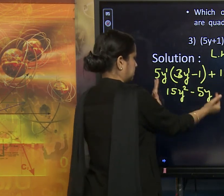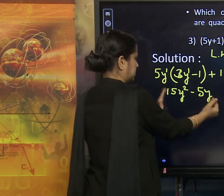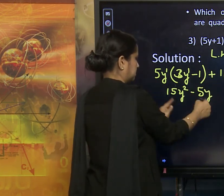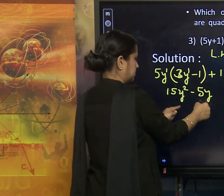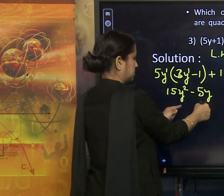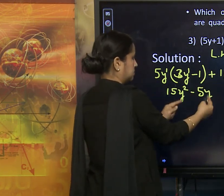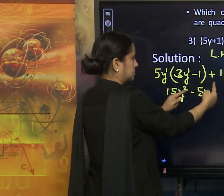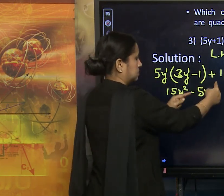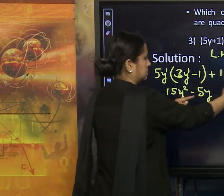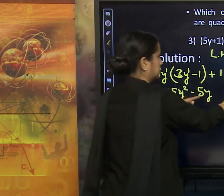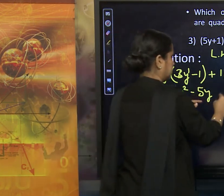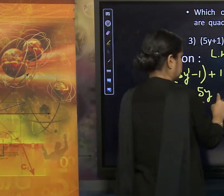गया।